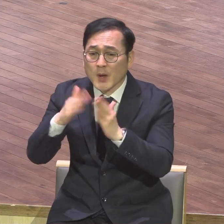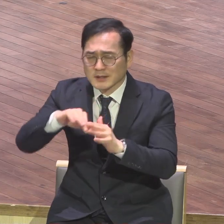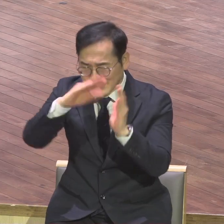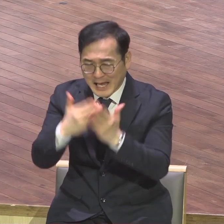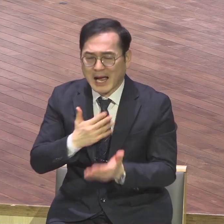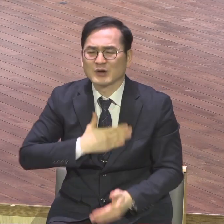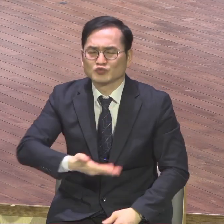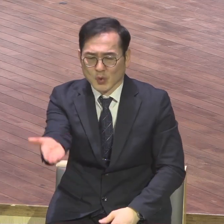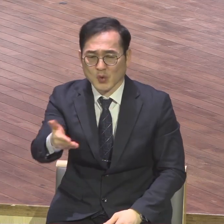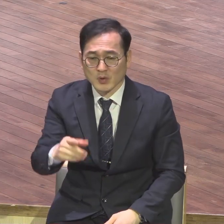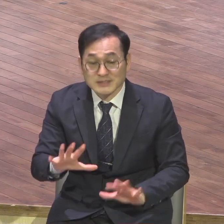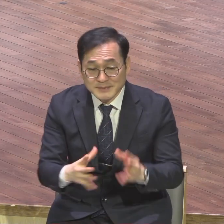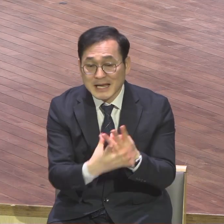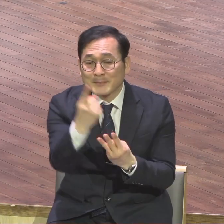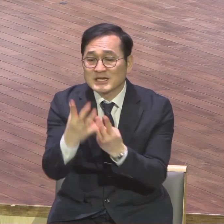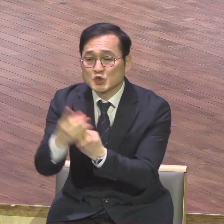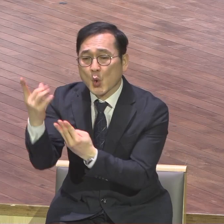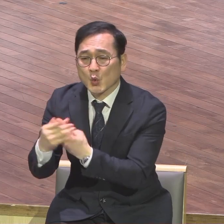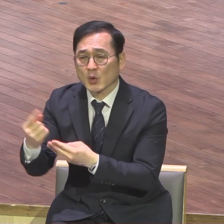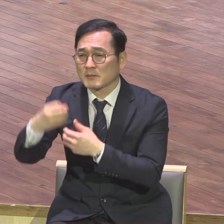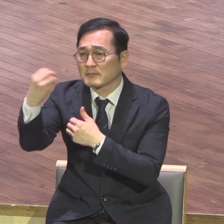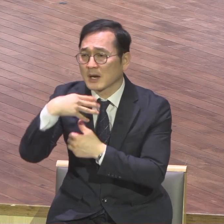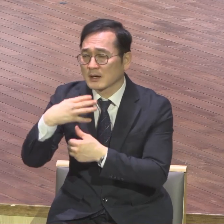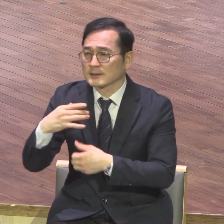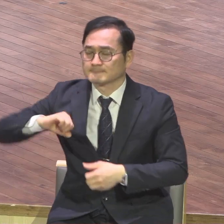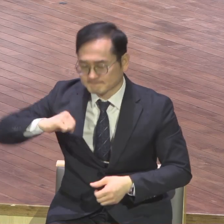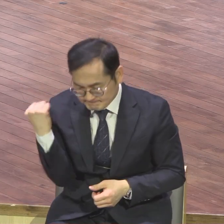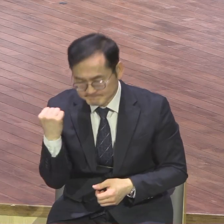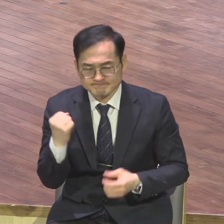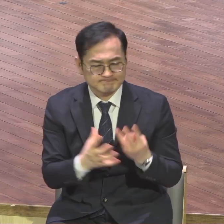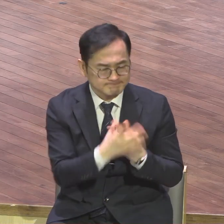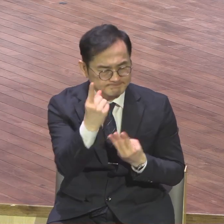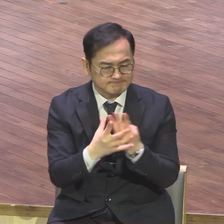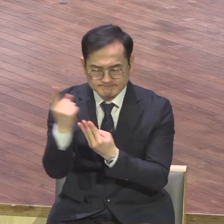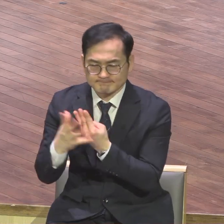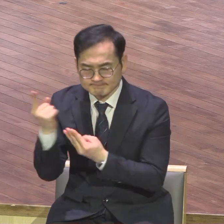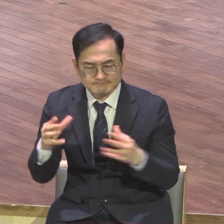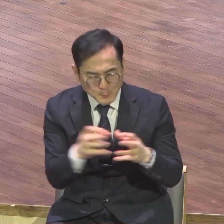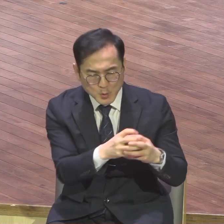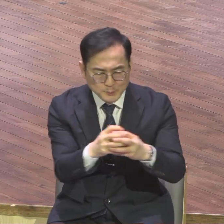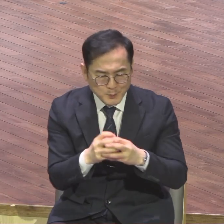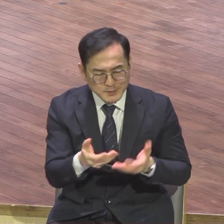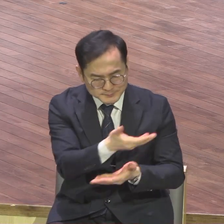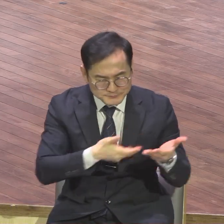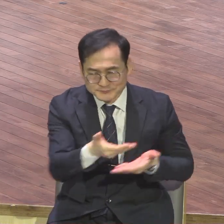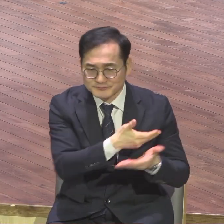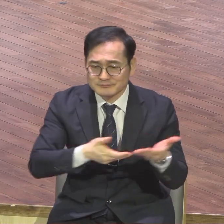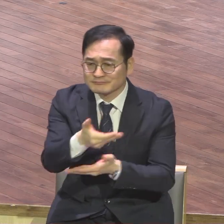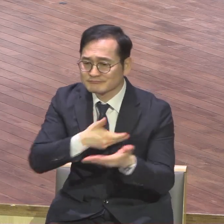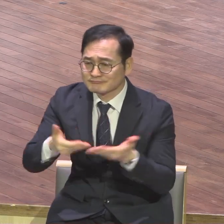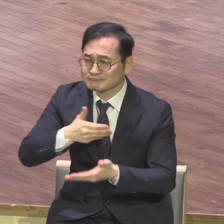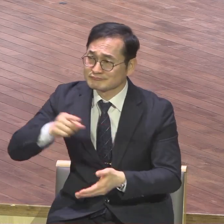여러분 최고로 하나님 앞에서 누리는 삶을 살게 돼요. 3.1조 활성화해라.